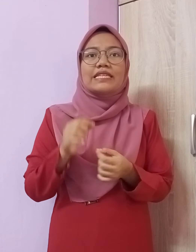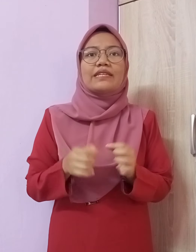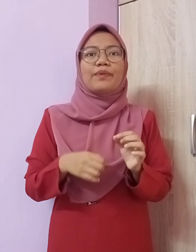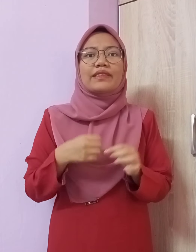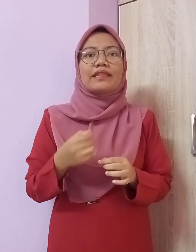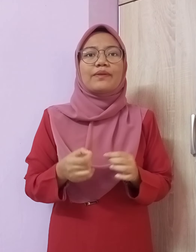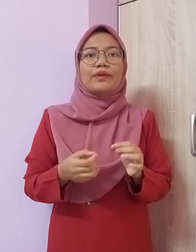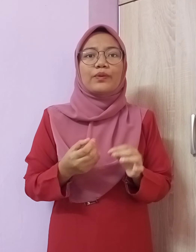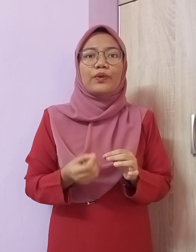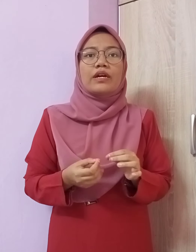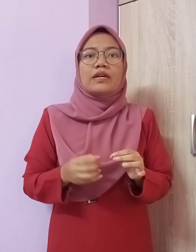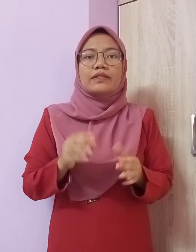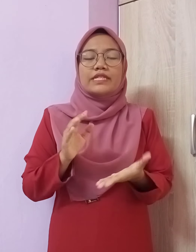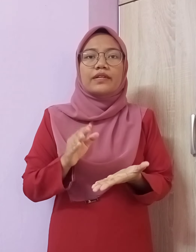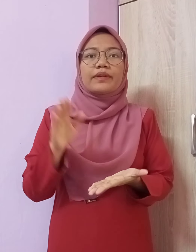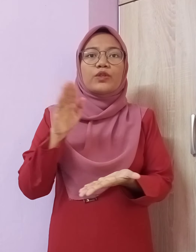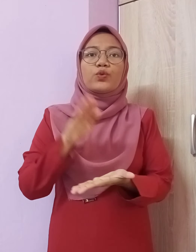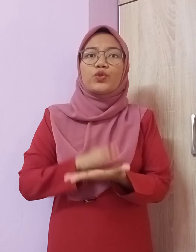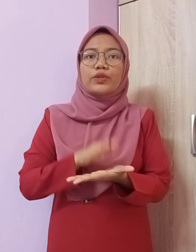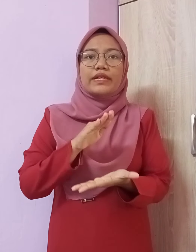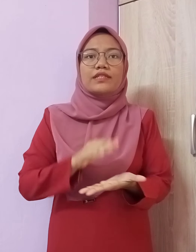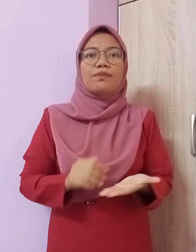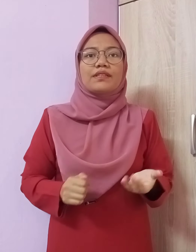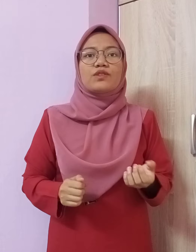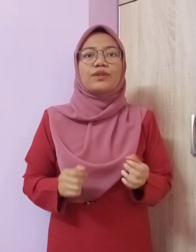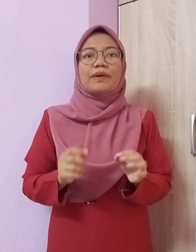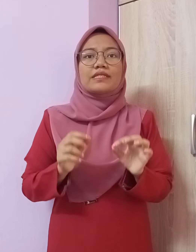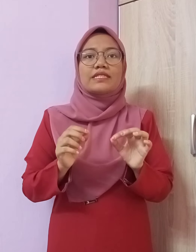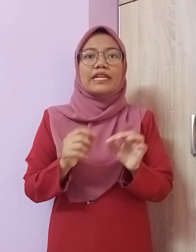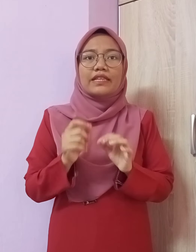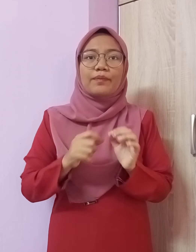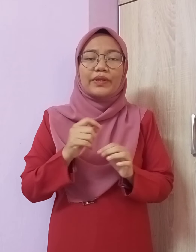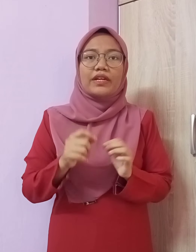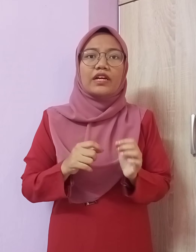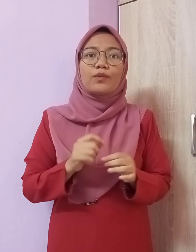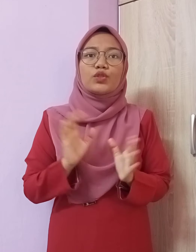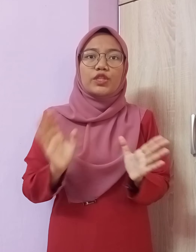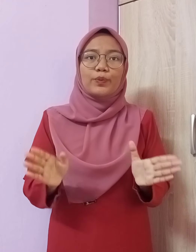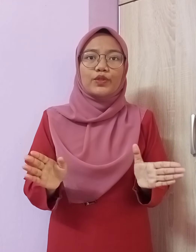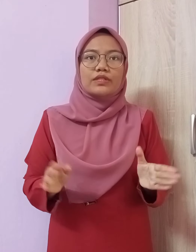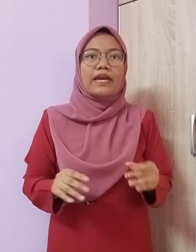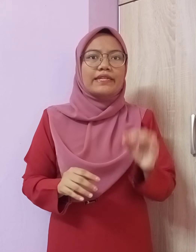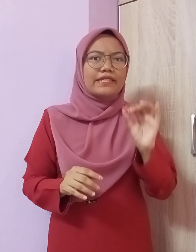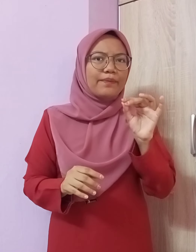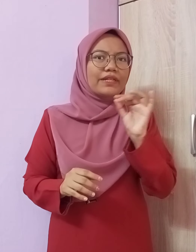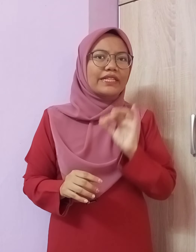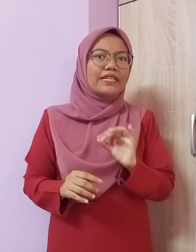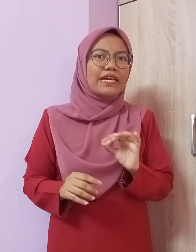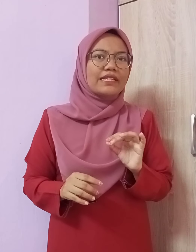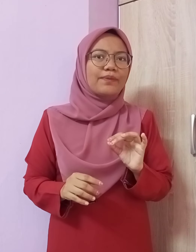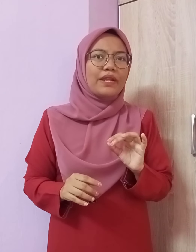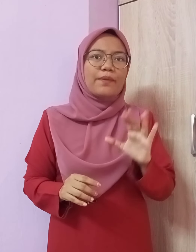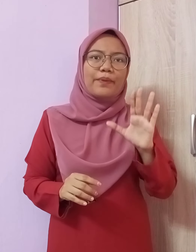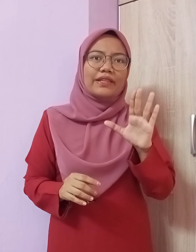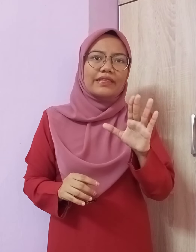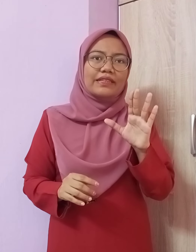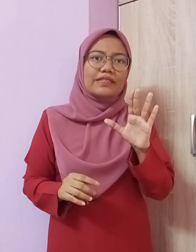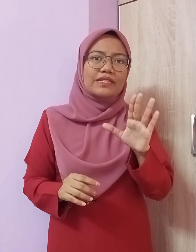sendiri bantal itu. Jika kita duduk di atas bantal, sudah pasti jahitan mereka akan mudah terputus. Dan bila kita lihat kembali, jika